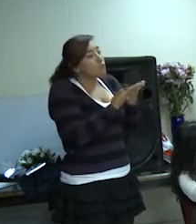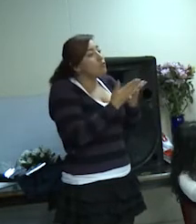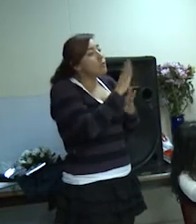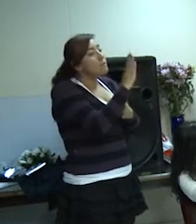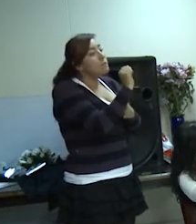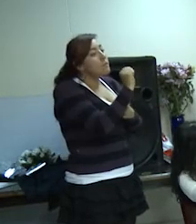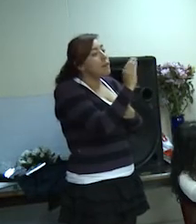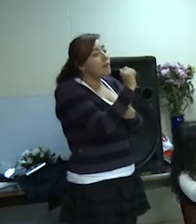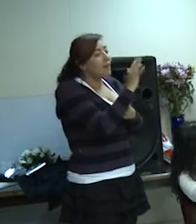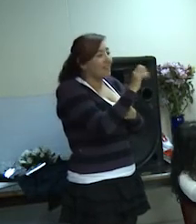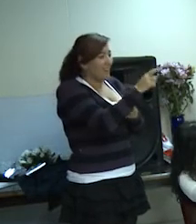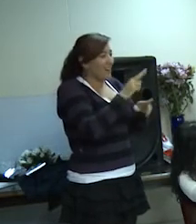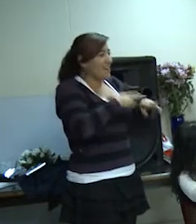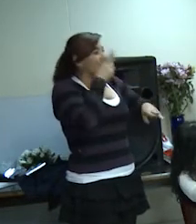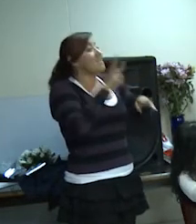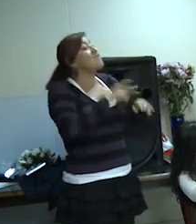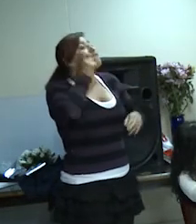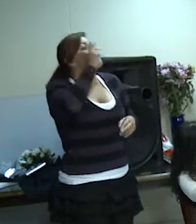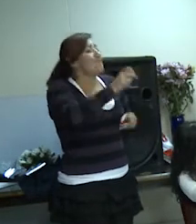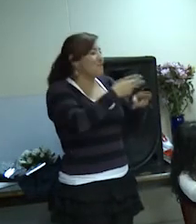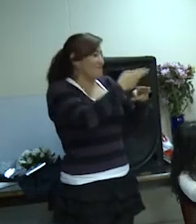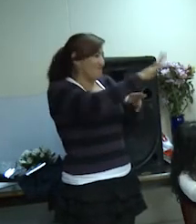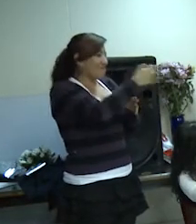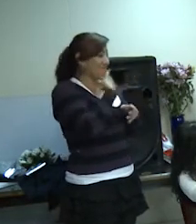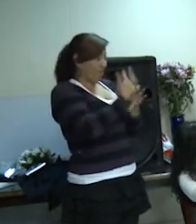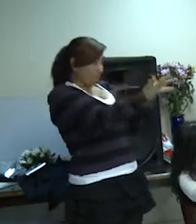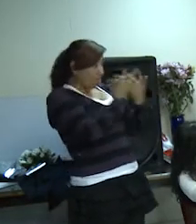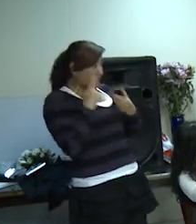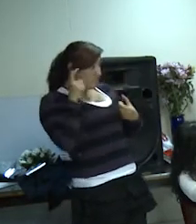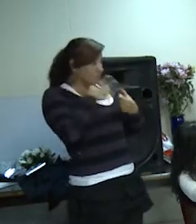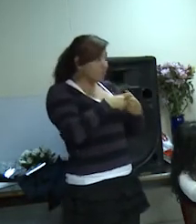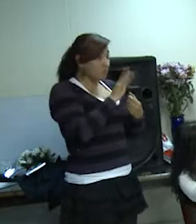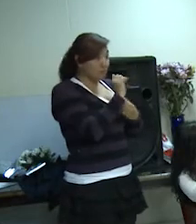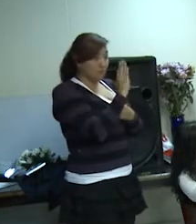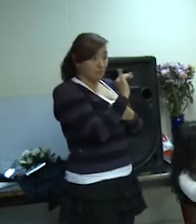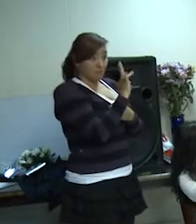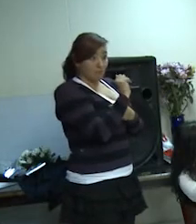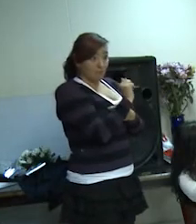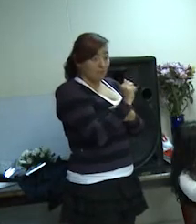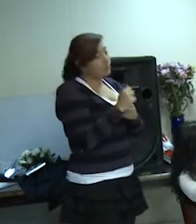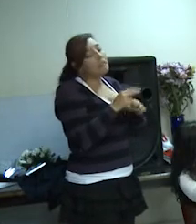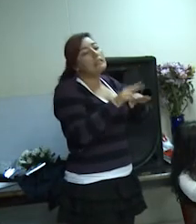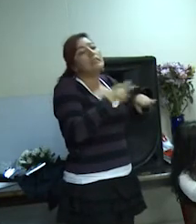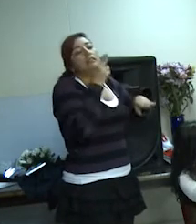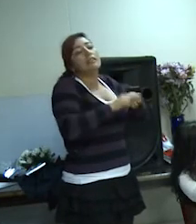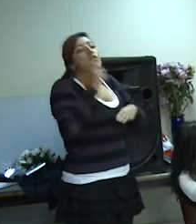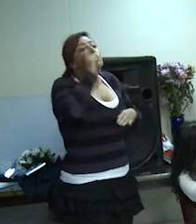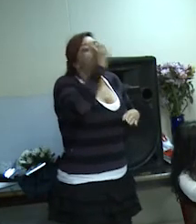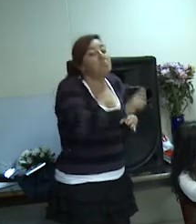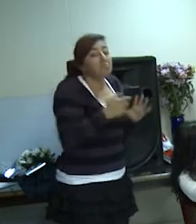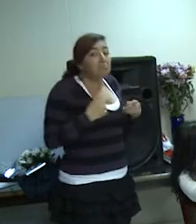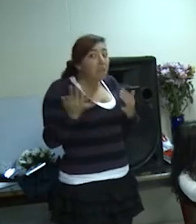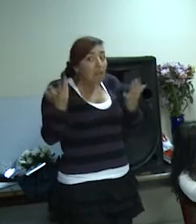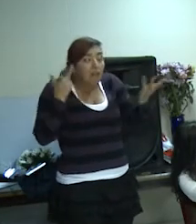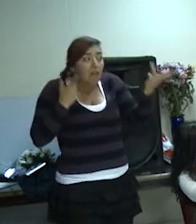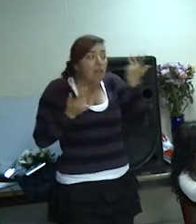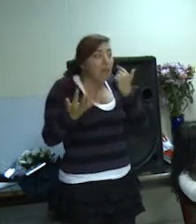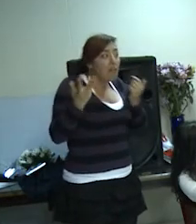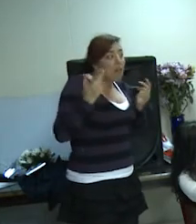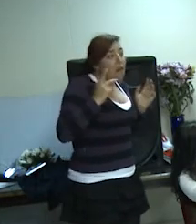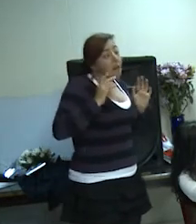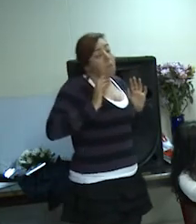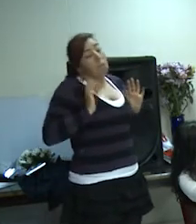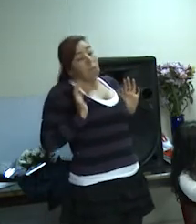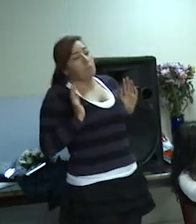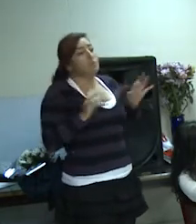la natura-humanidad, que es una cosa que está rondando en la aldea Bacatá y por algunos lugares. Creo que es